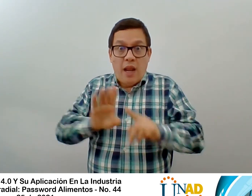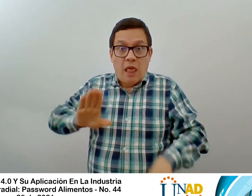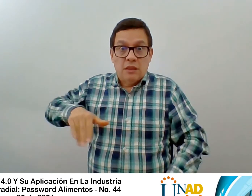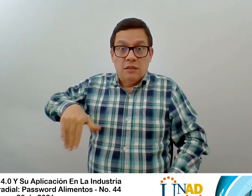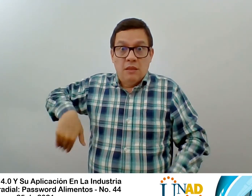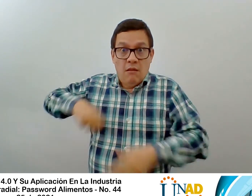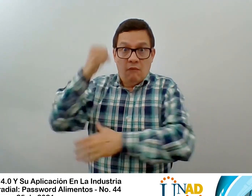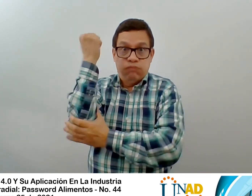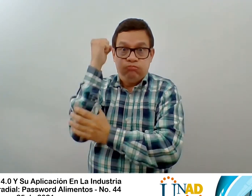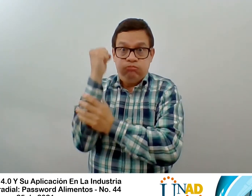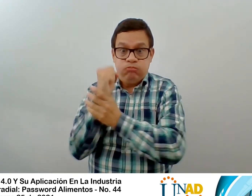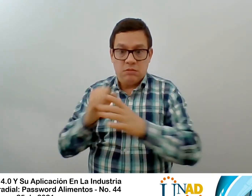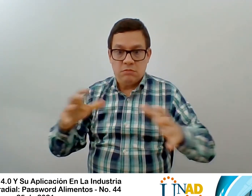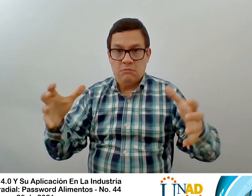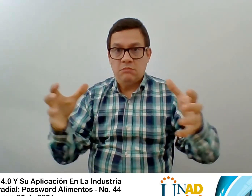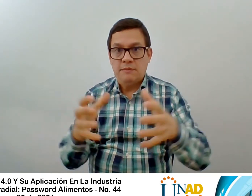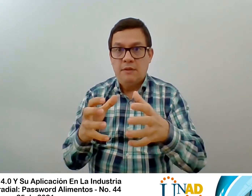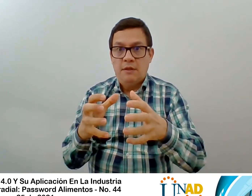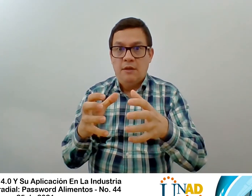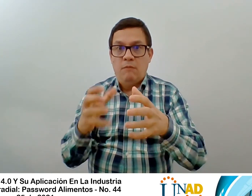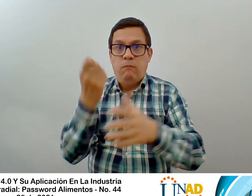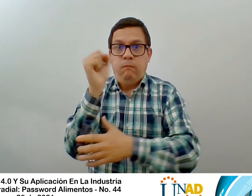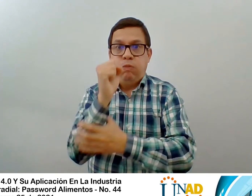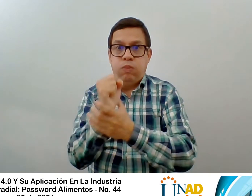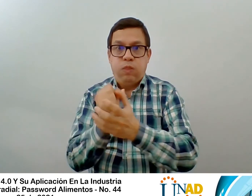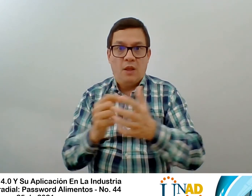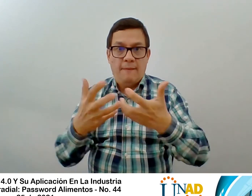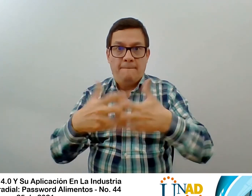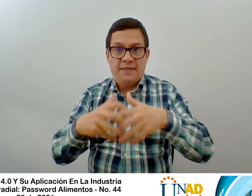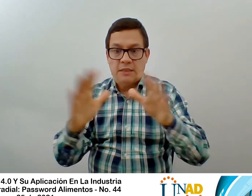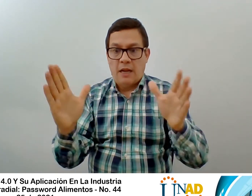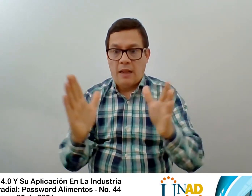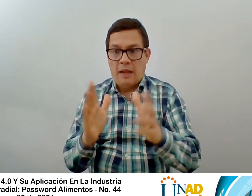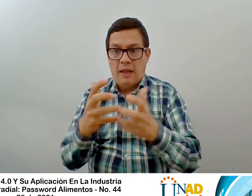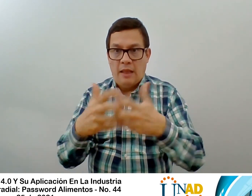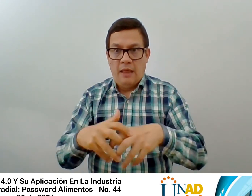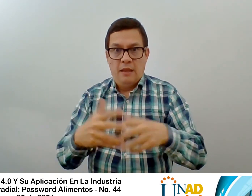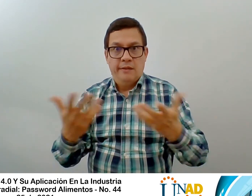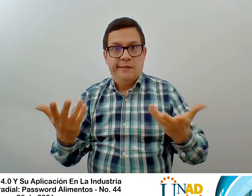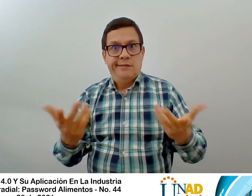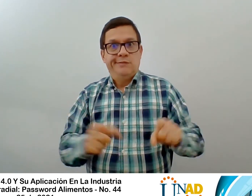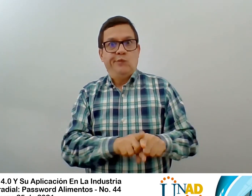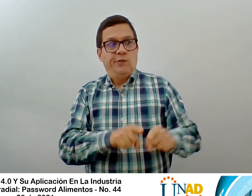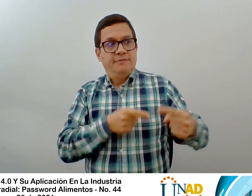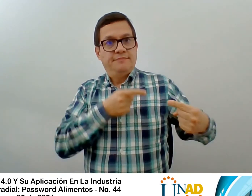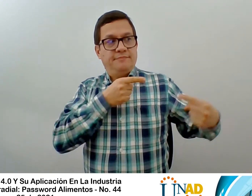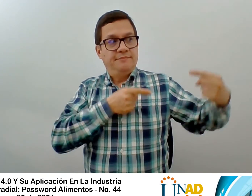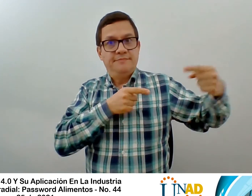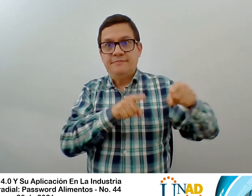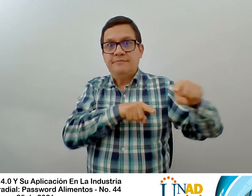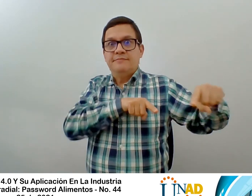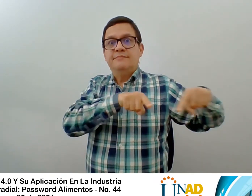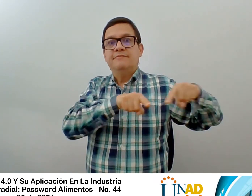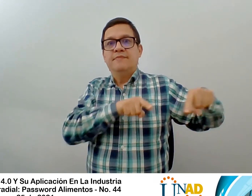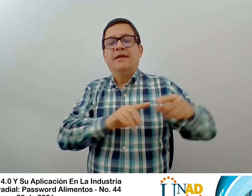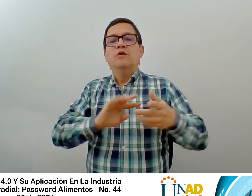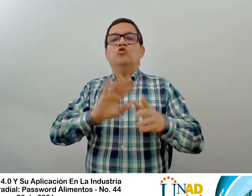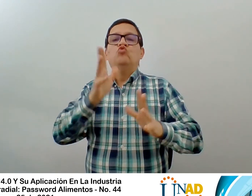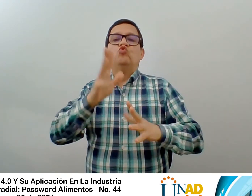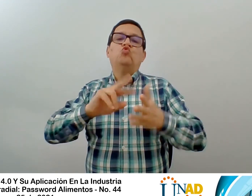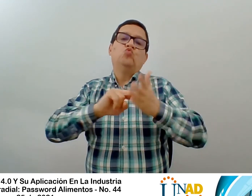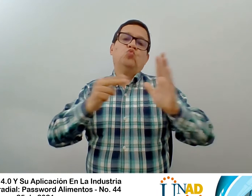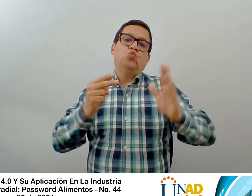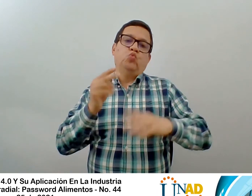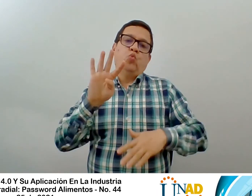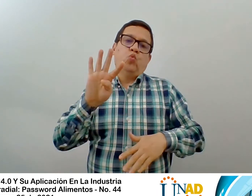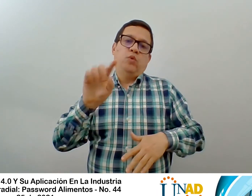un espacio para pensar cómo se va a apoyar a esas pequeñas industrias para no agrandar una brecha que ya existe. En cuanto a